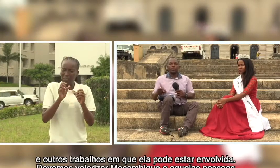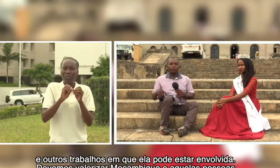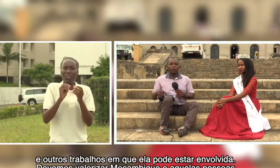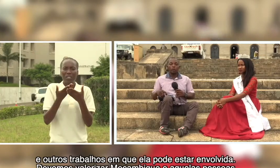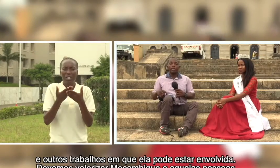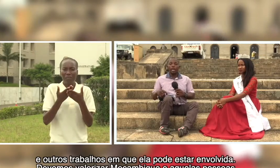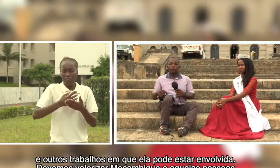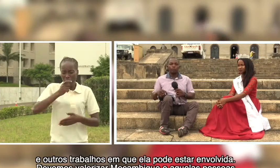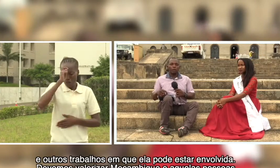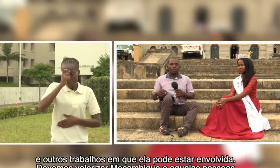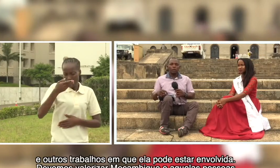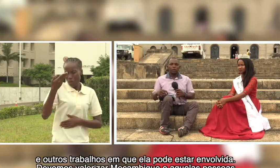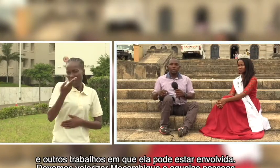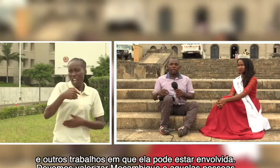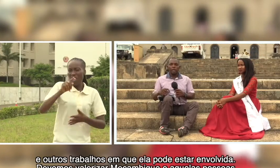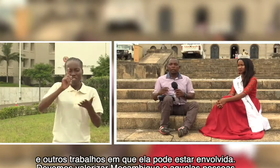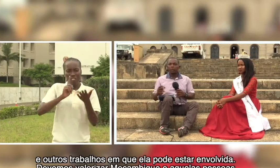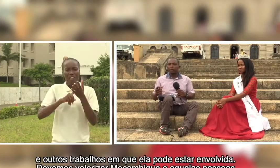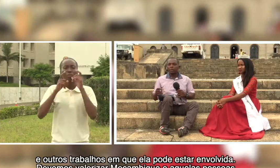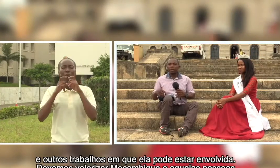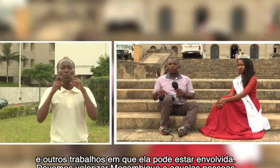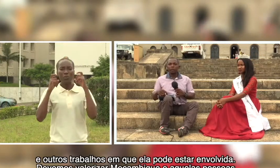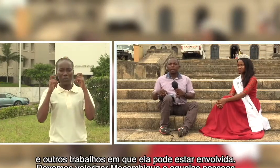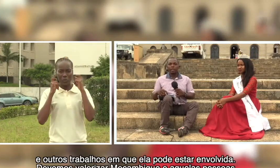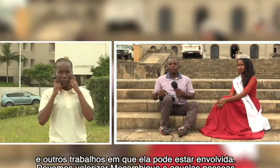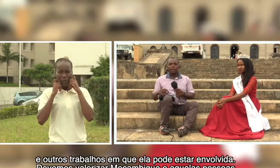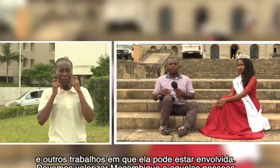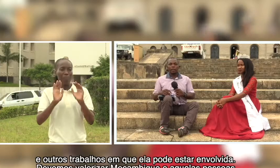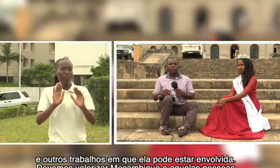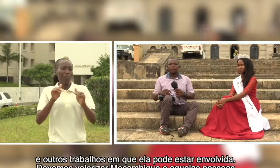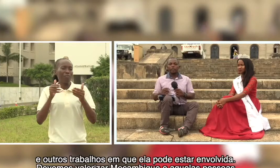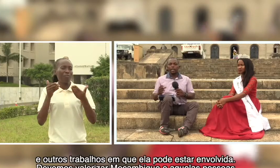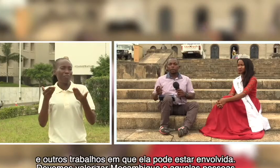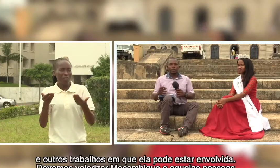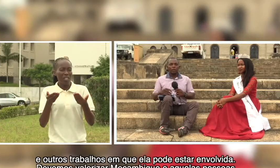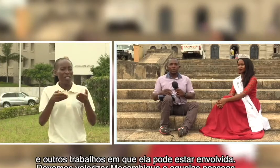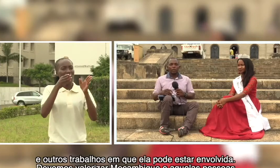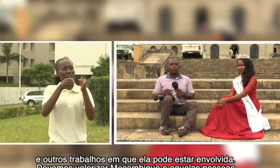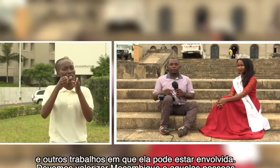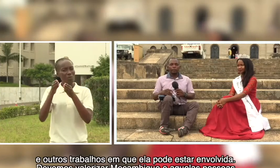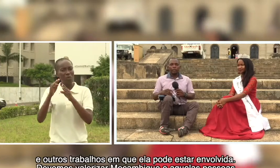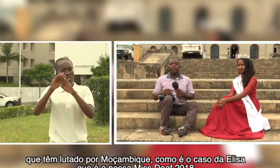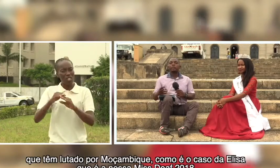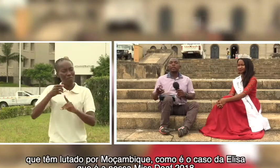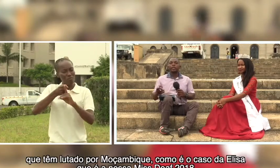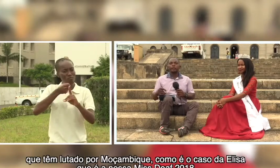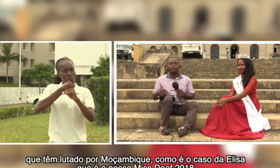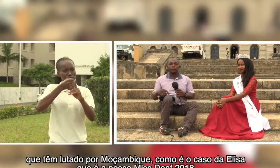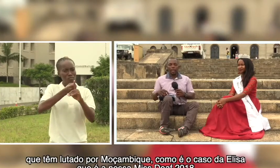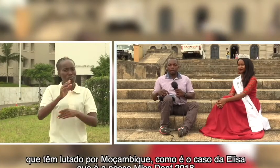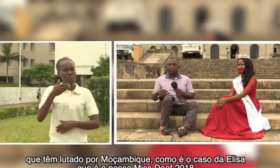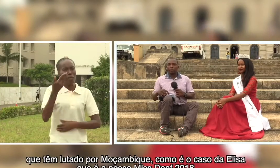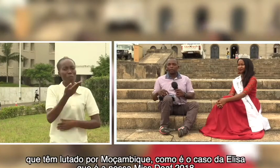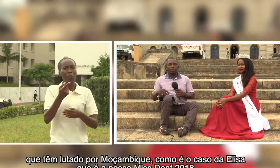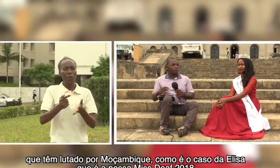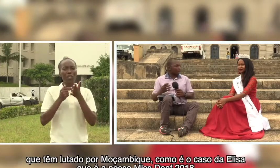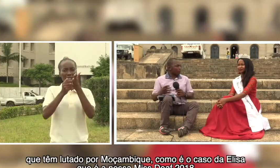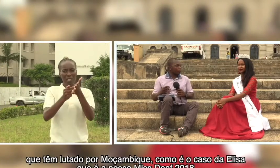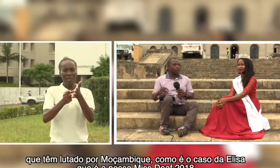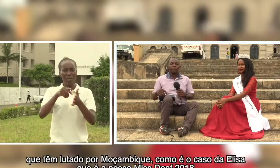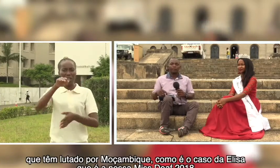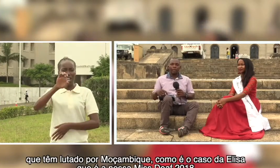Devemos valorizar o que é de Moçambique e valorizar, neste caso, aquelas pessoas que têm lutado pela